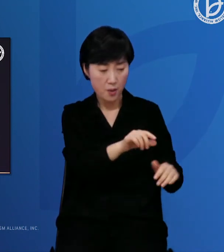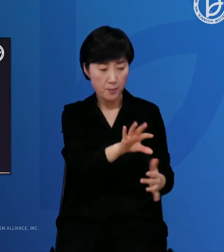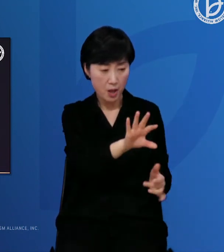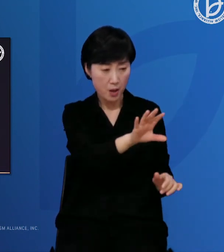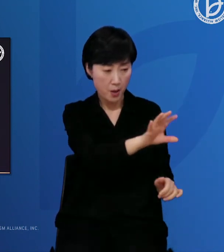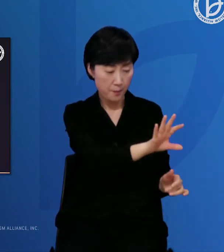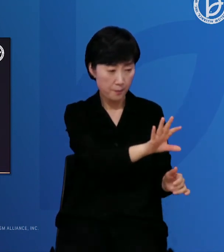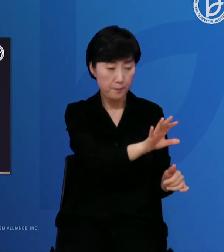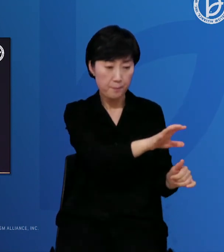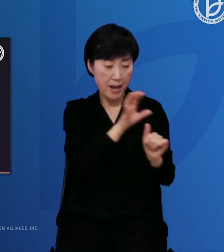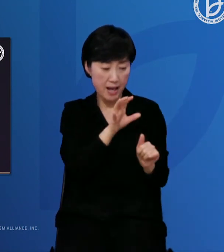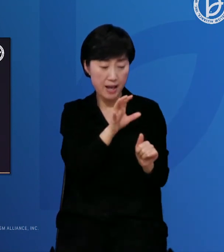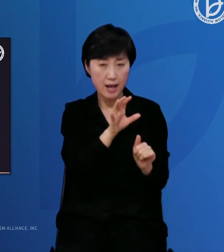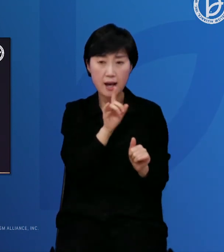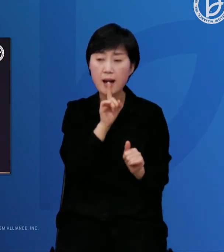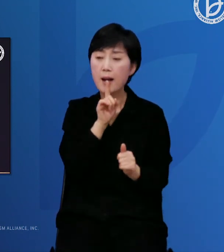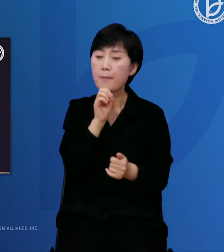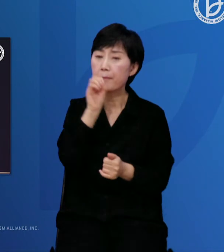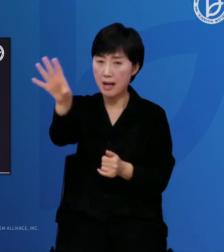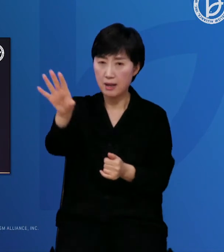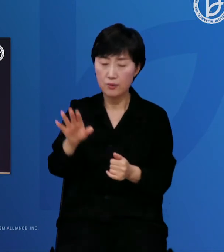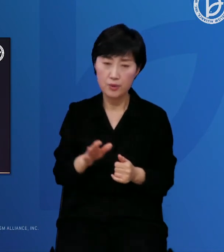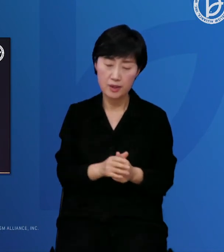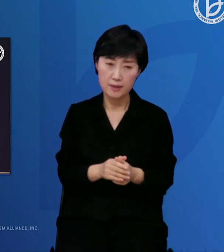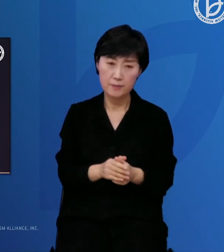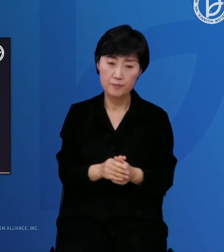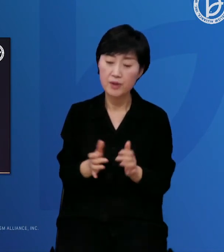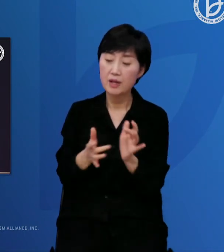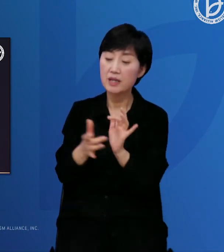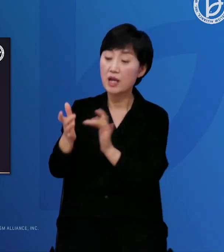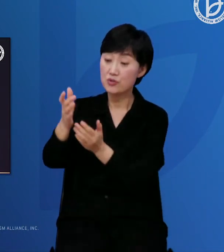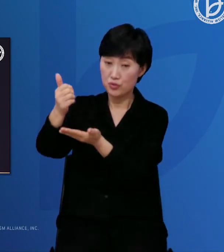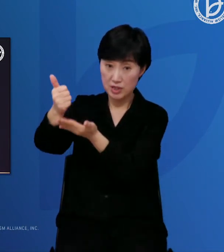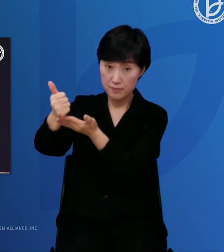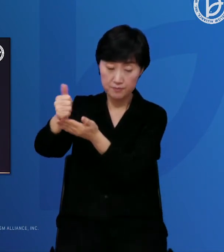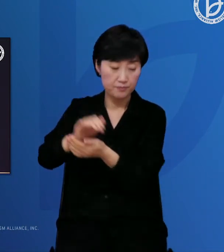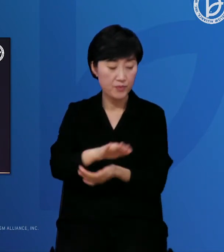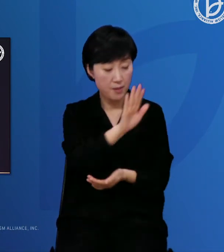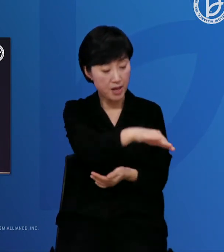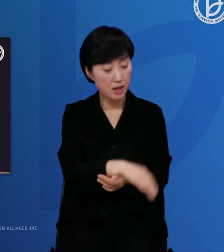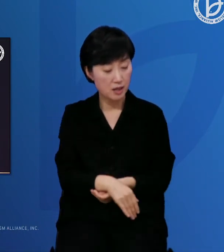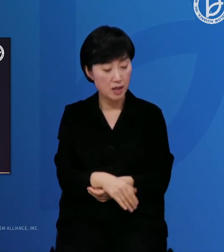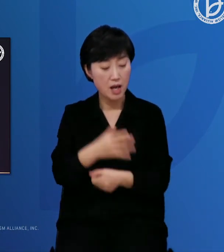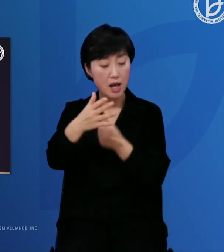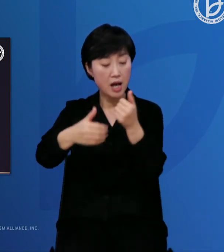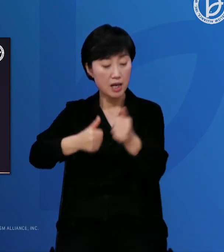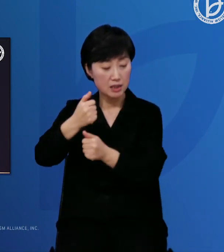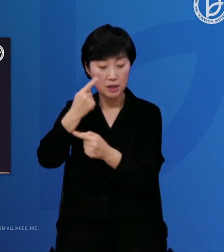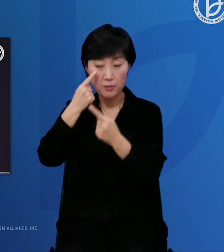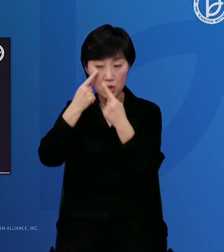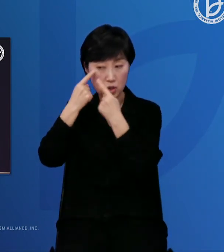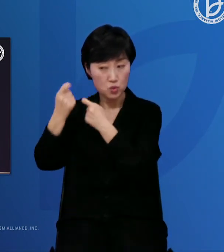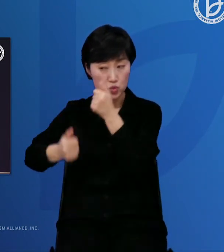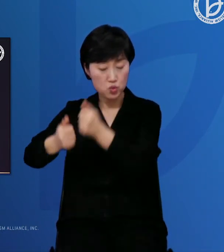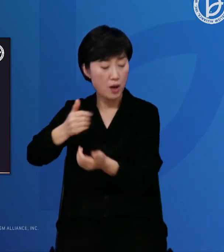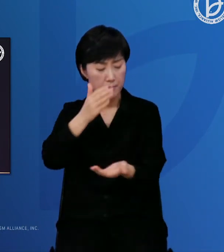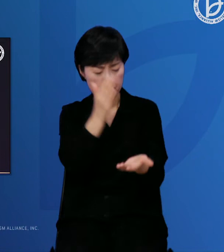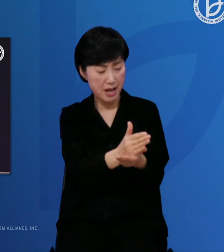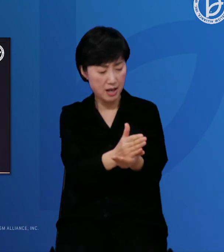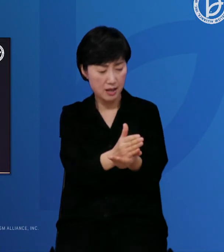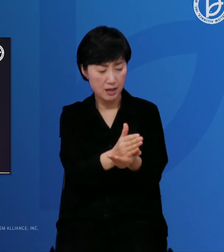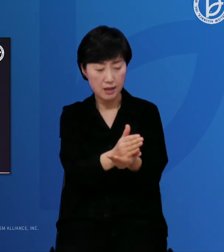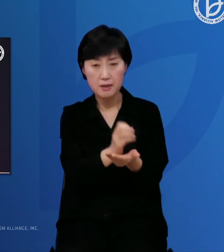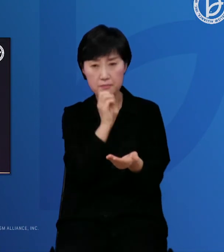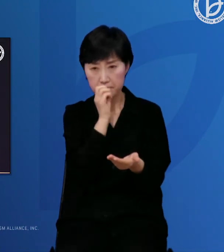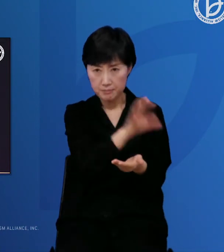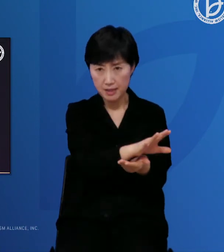91:11-12. 그때 예수님께서 주 너희 하나님을 시험치 말라. And at this time, Jesus responds